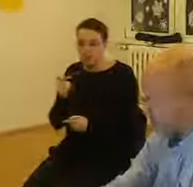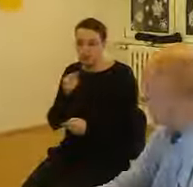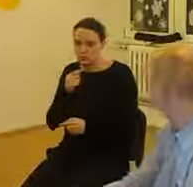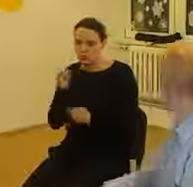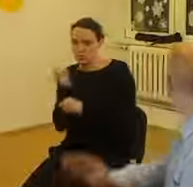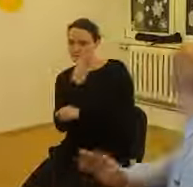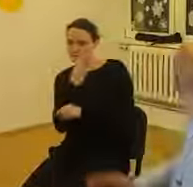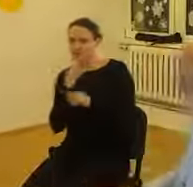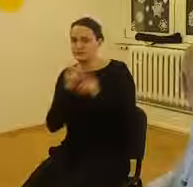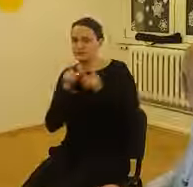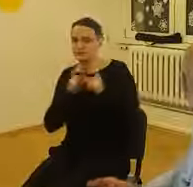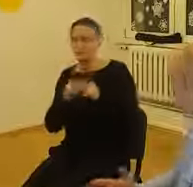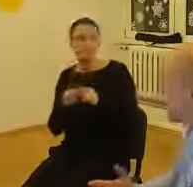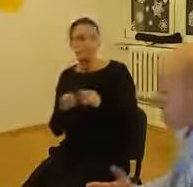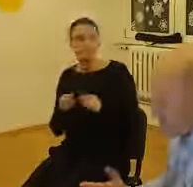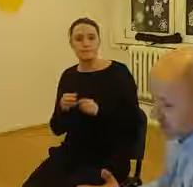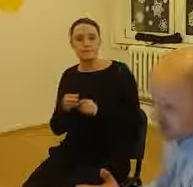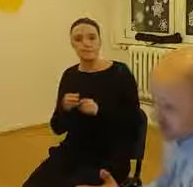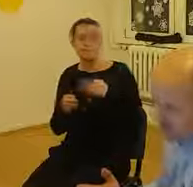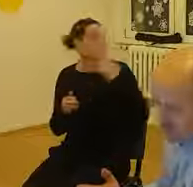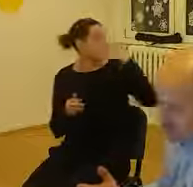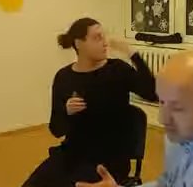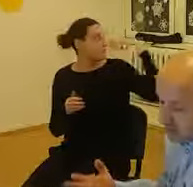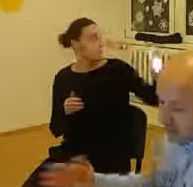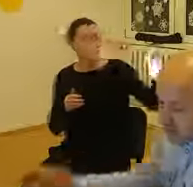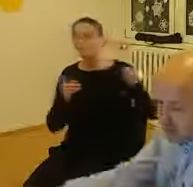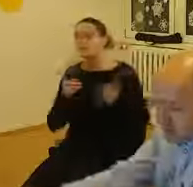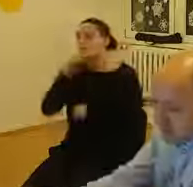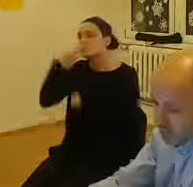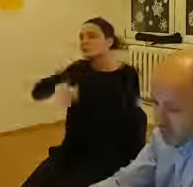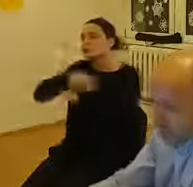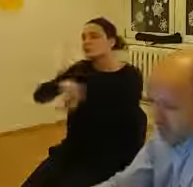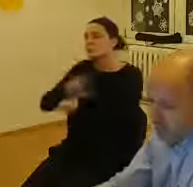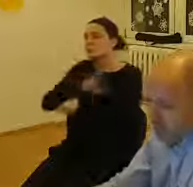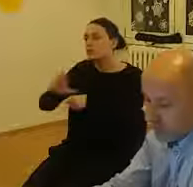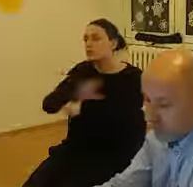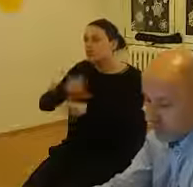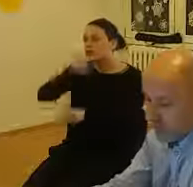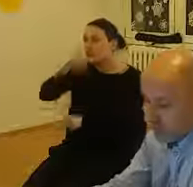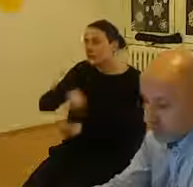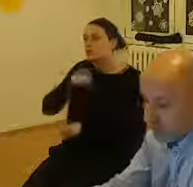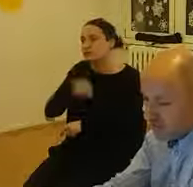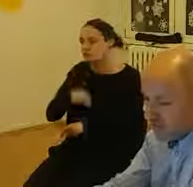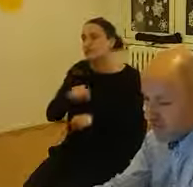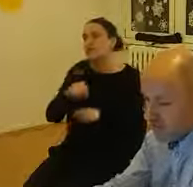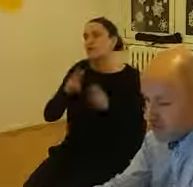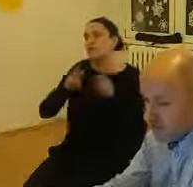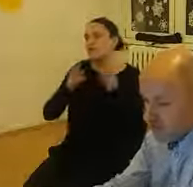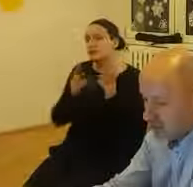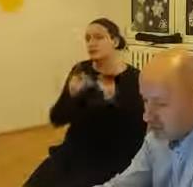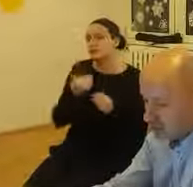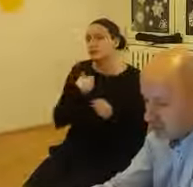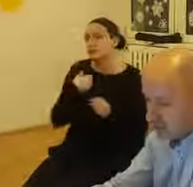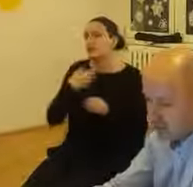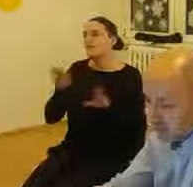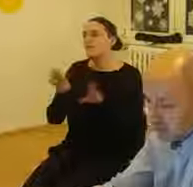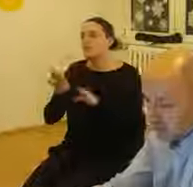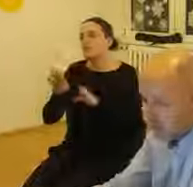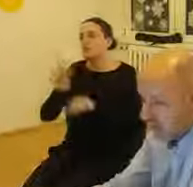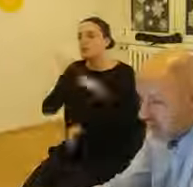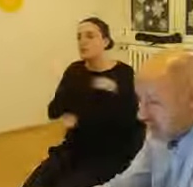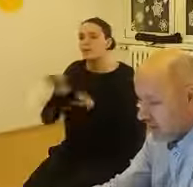Tutaj jest zdjęcie po lewej właśnie ze studentami z Politechniki Gdańskiej. Te warsztaty odbywały się w Szkole Podstawowej nr 79 przy